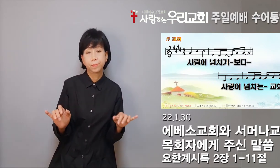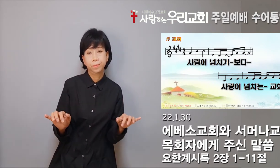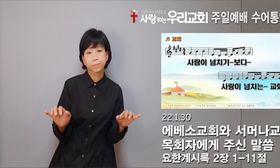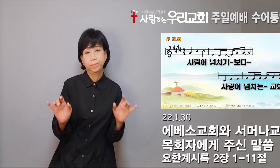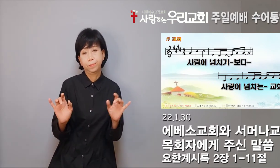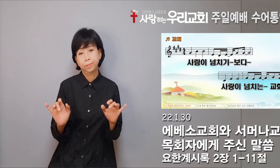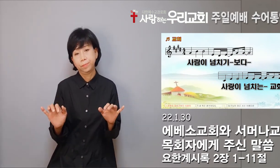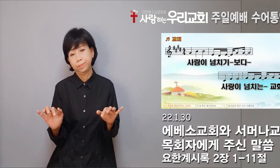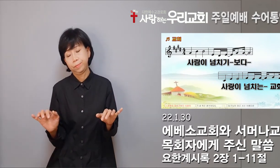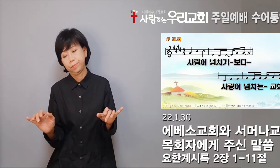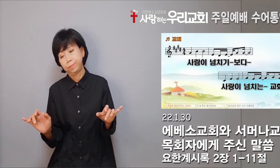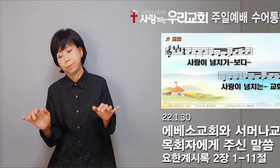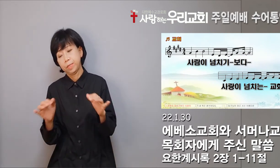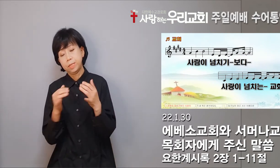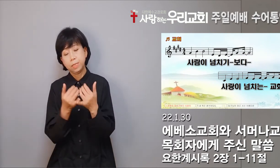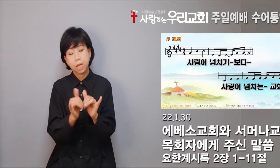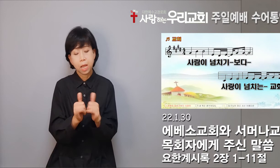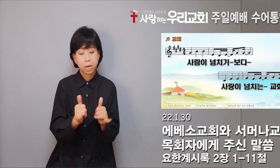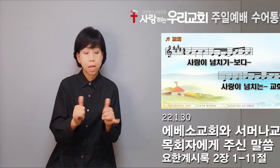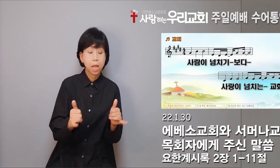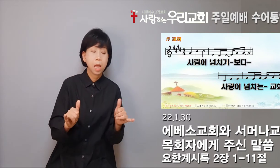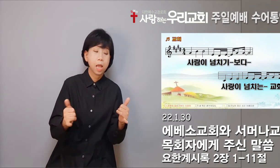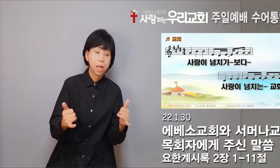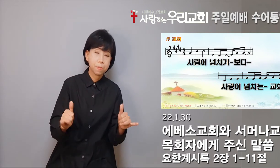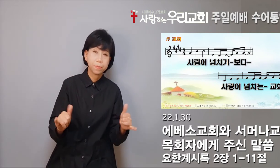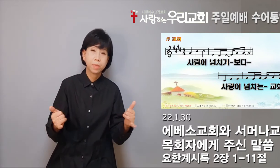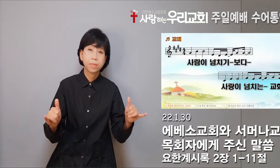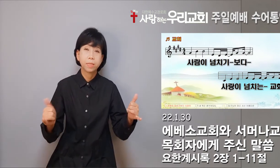사람이 넘치기보다